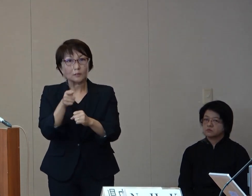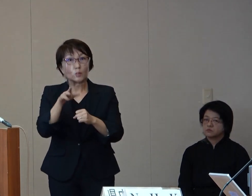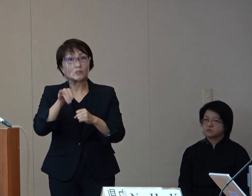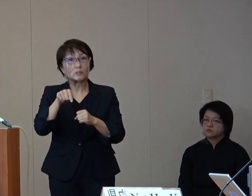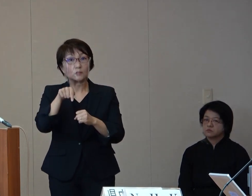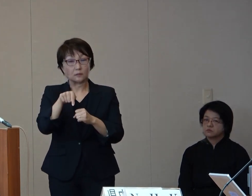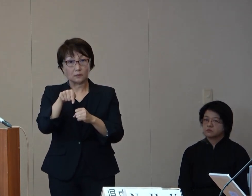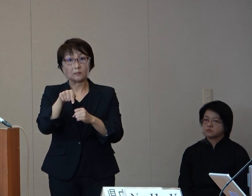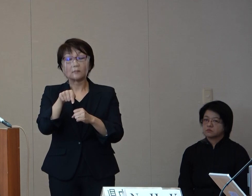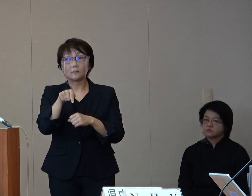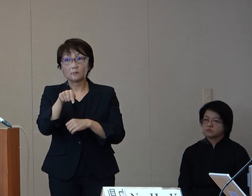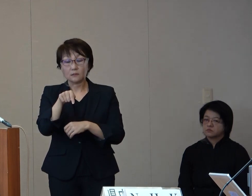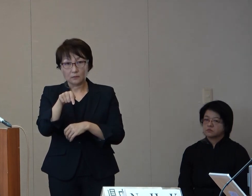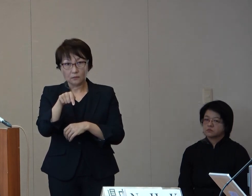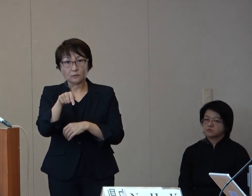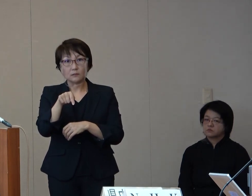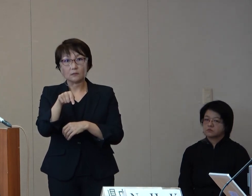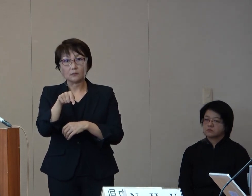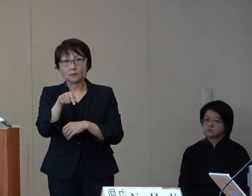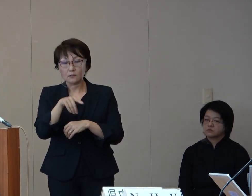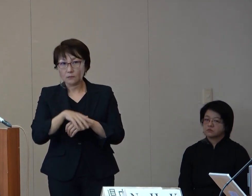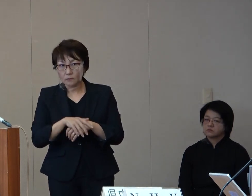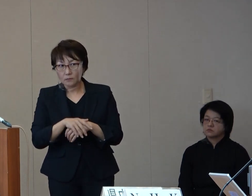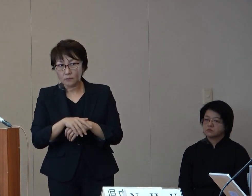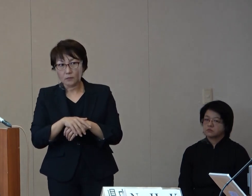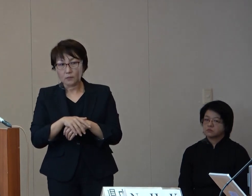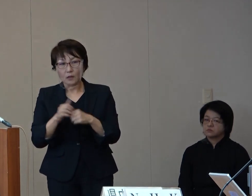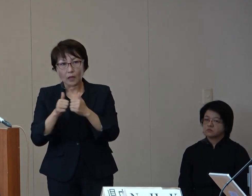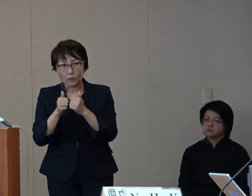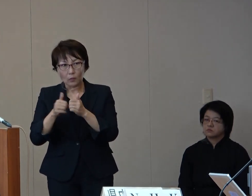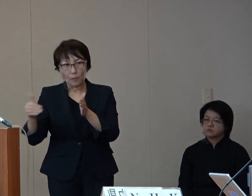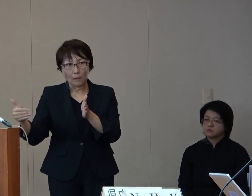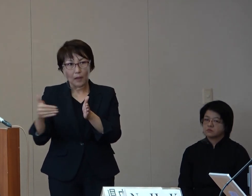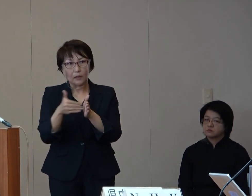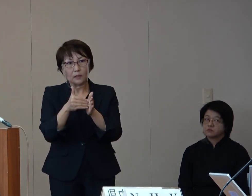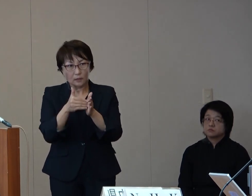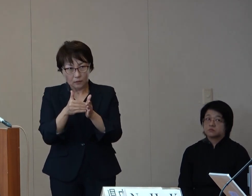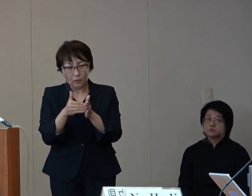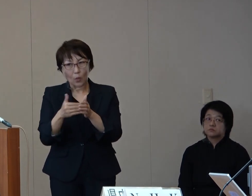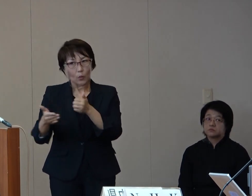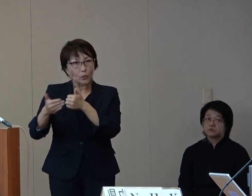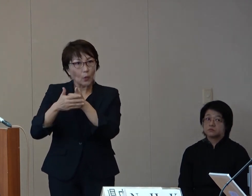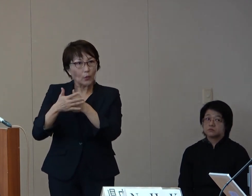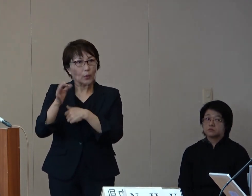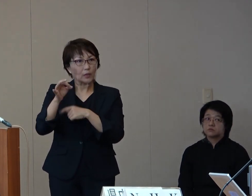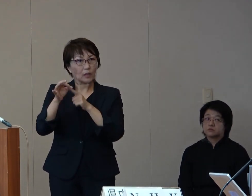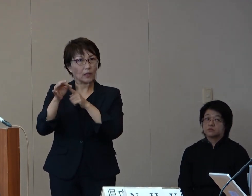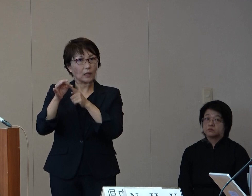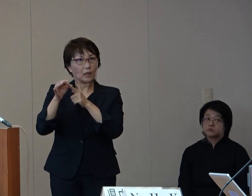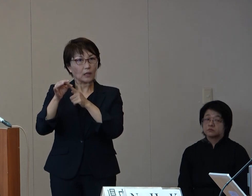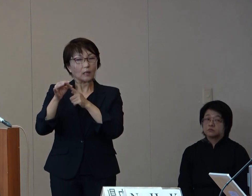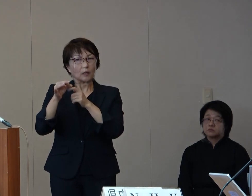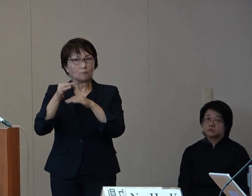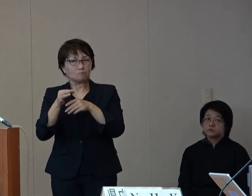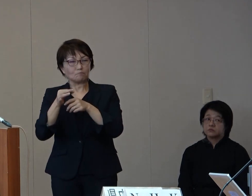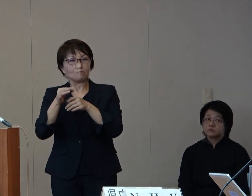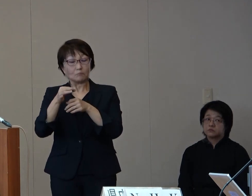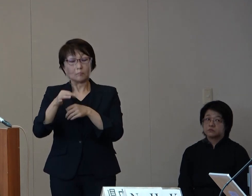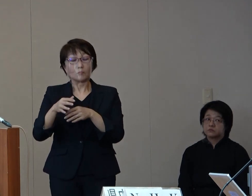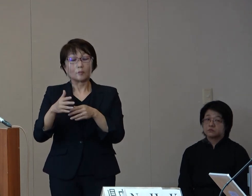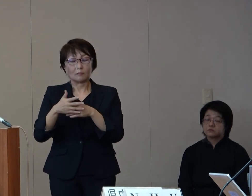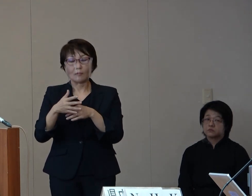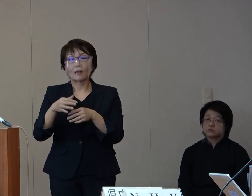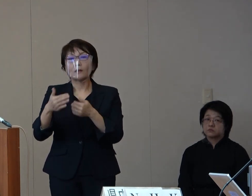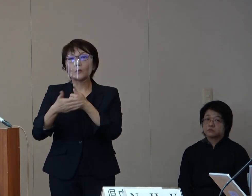しもうちょっと役は二年後に向けたこれまでの違うだけで終わっ